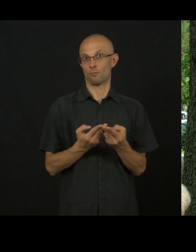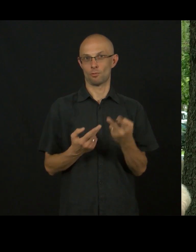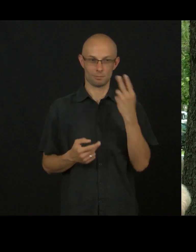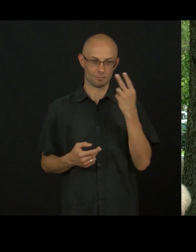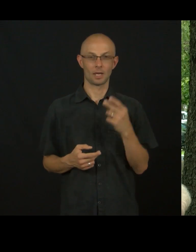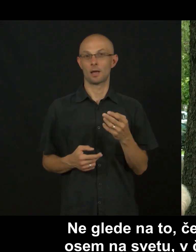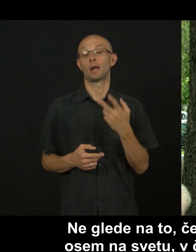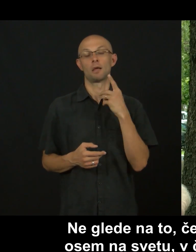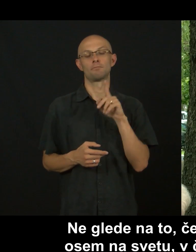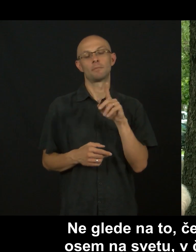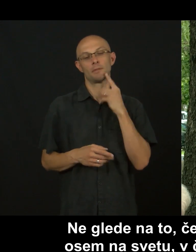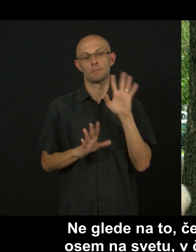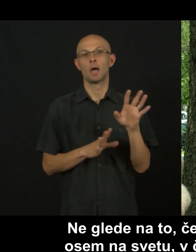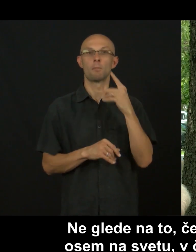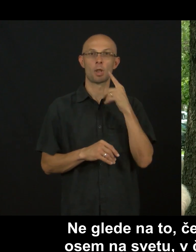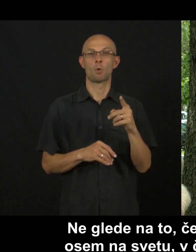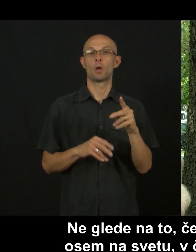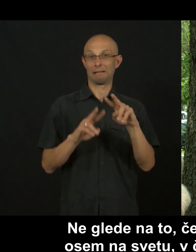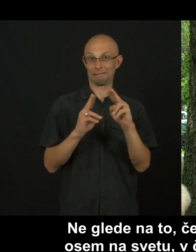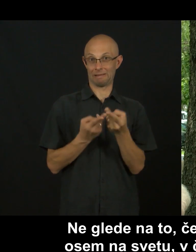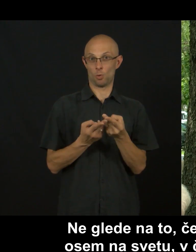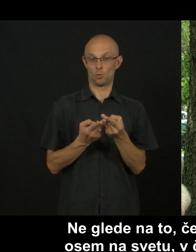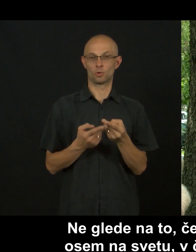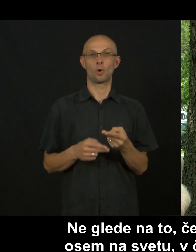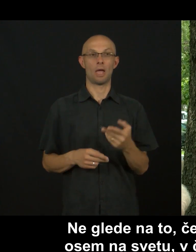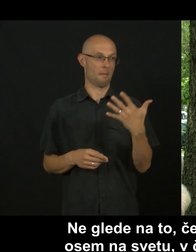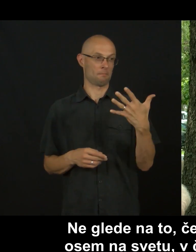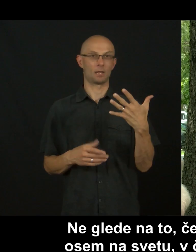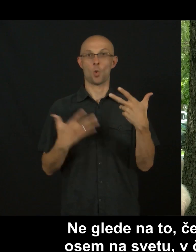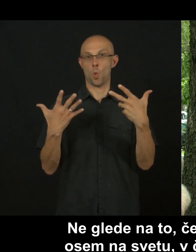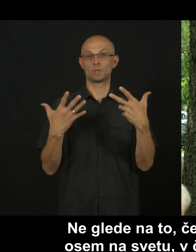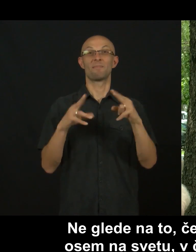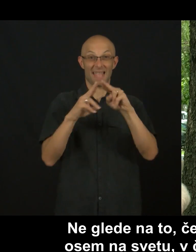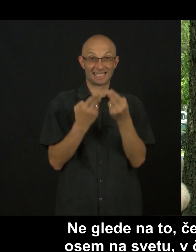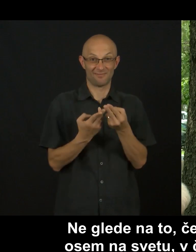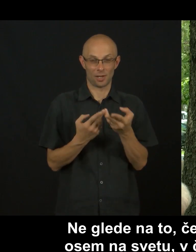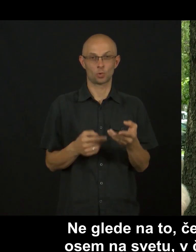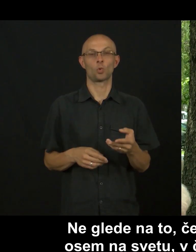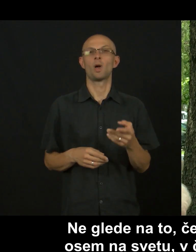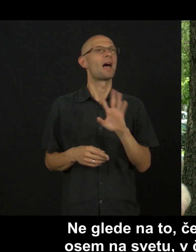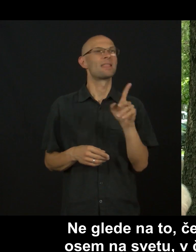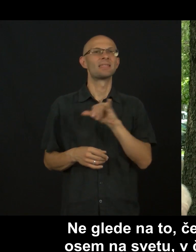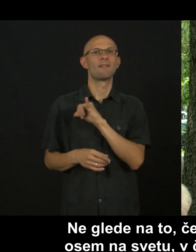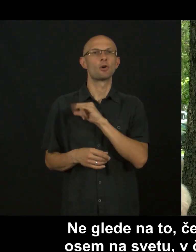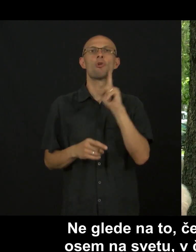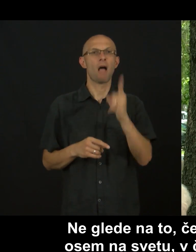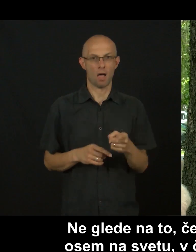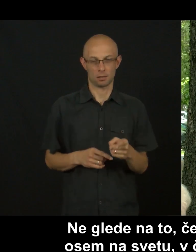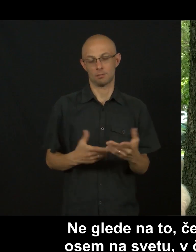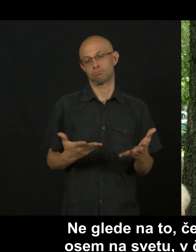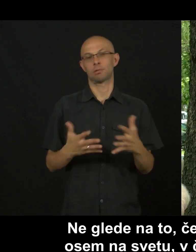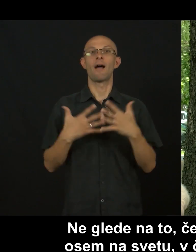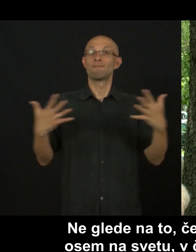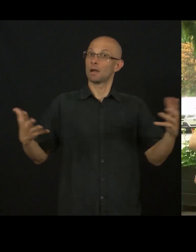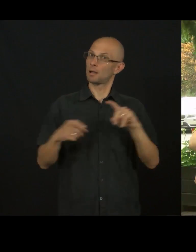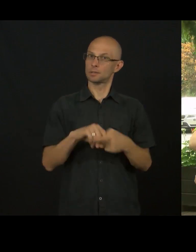Ja, seveda. Ker ne glede na to, če ti pogledaš, če si med 5, 8 na svetu, v bilo čemu,